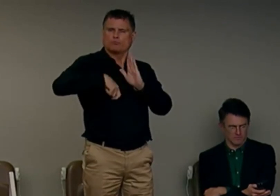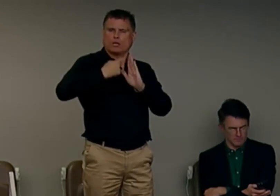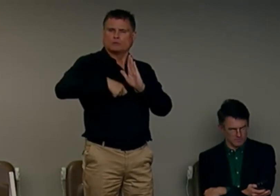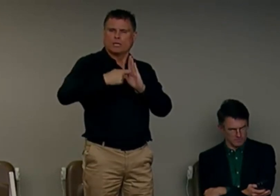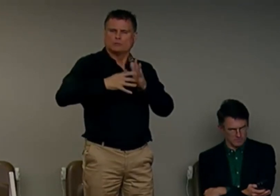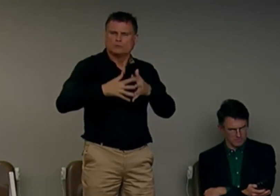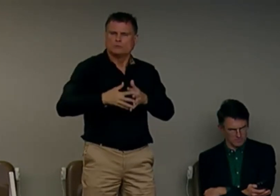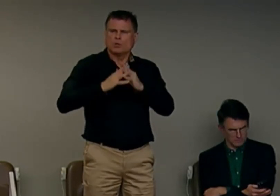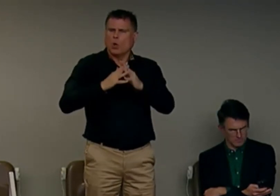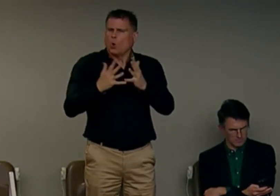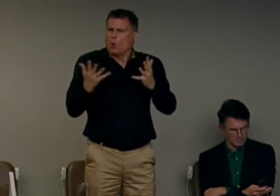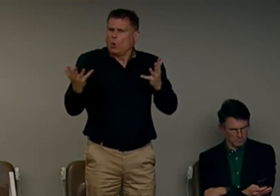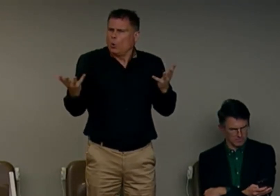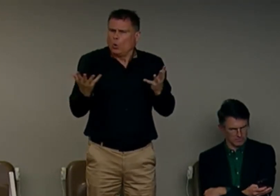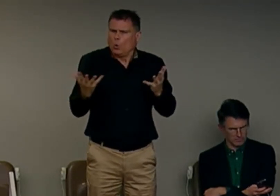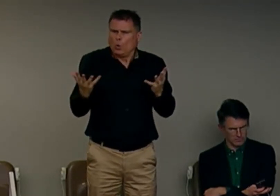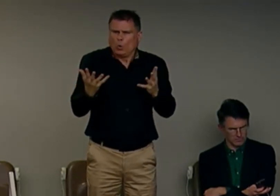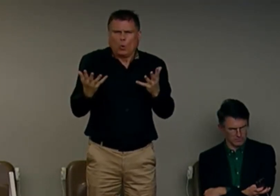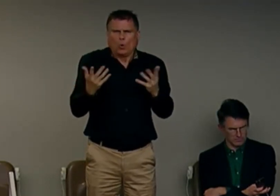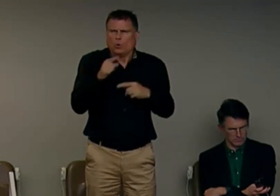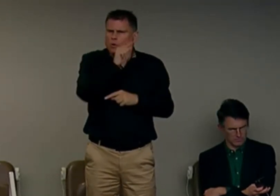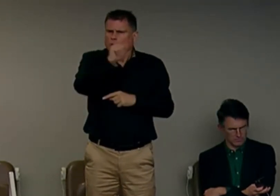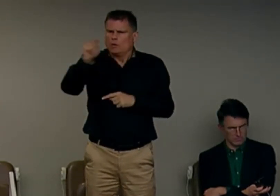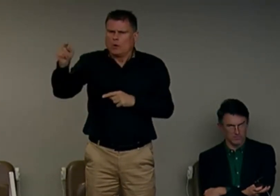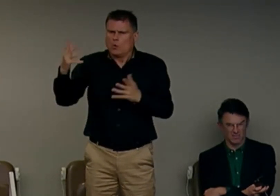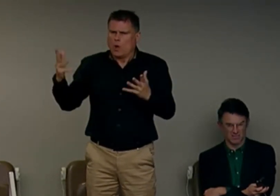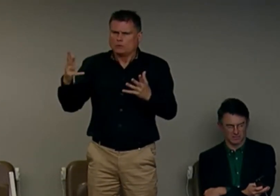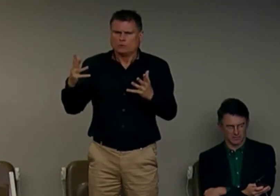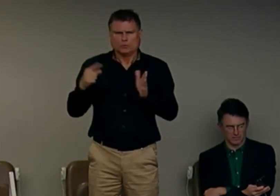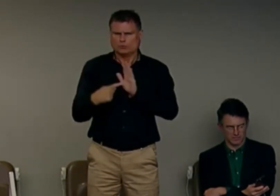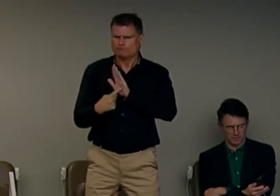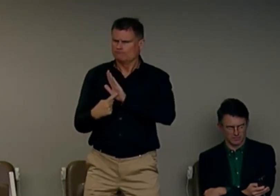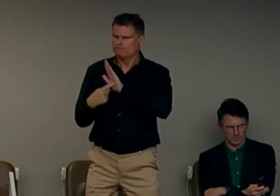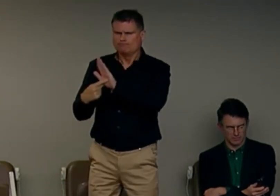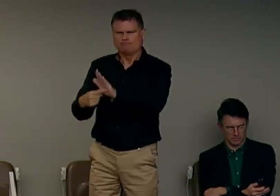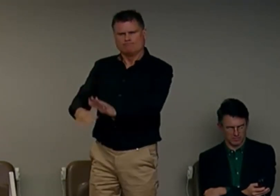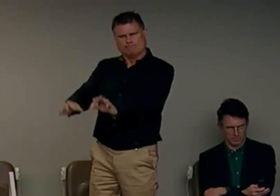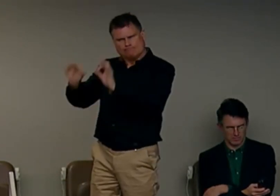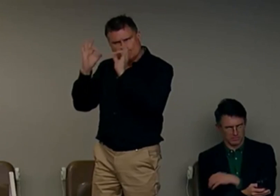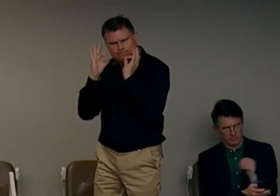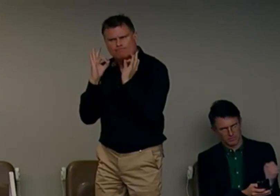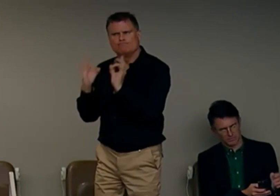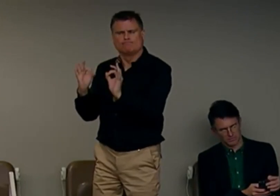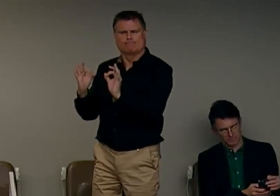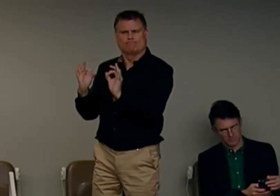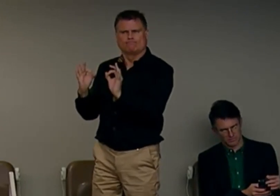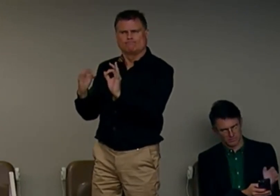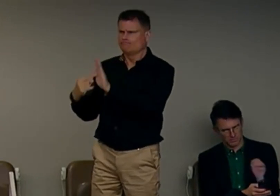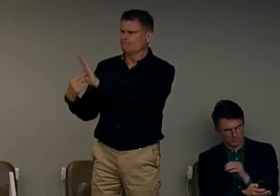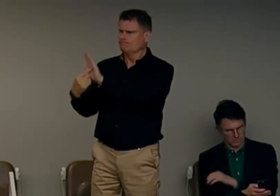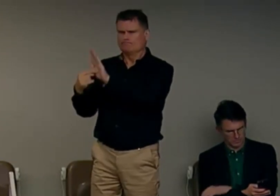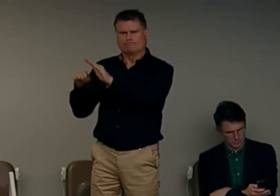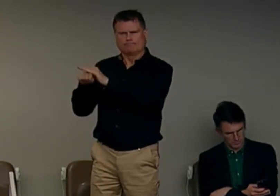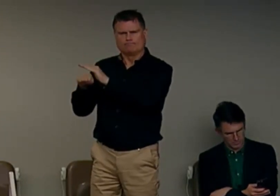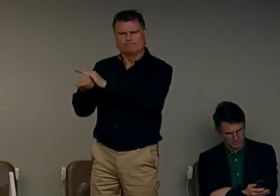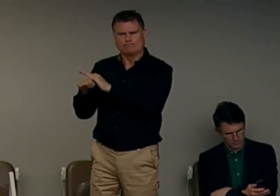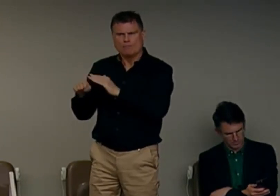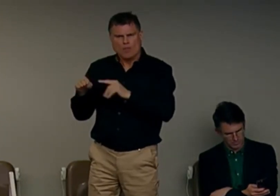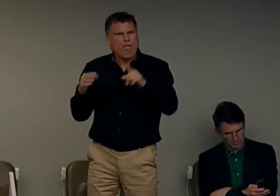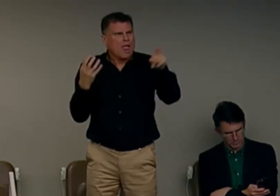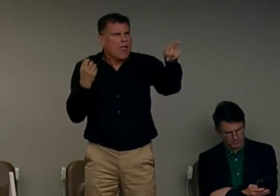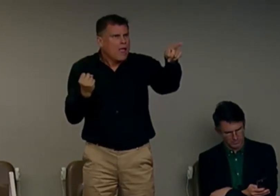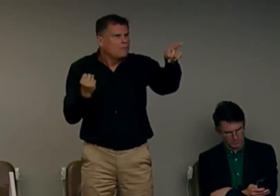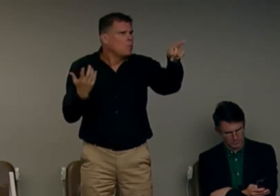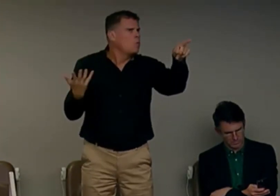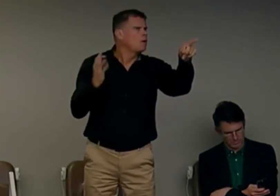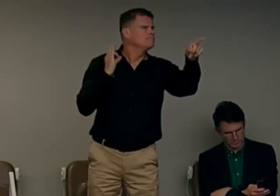démonstrateurs d'accessibilité, c'est-à-dire qu'ils visent l'excellence en matière d'accessibilité. L'appel à